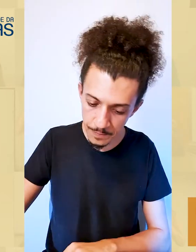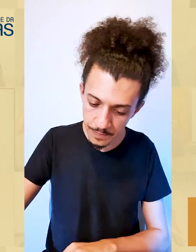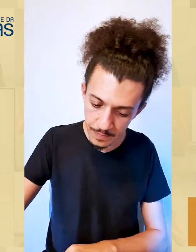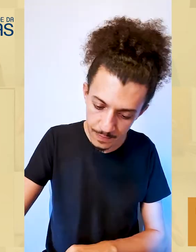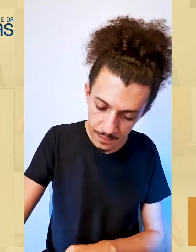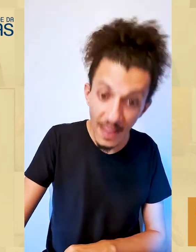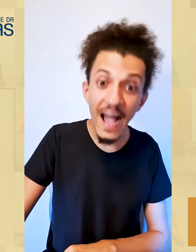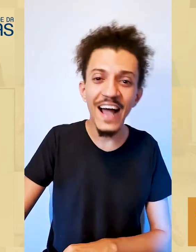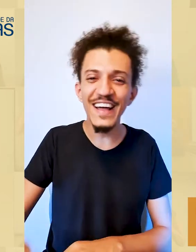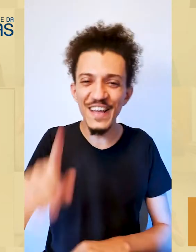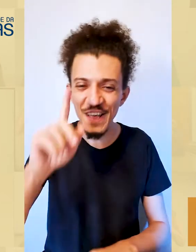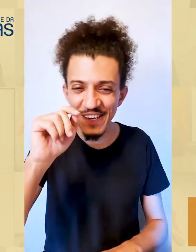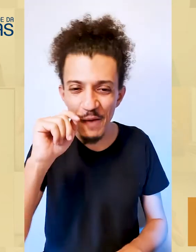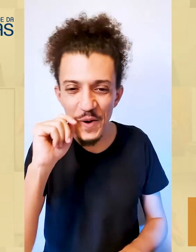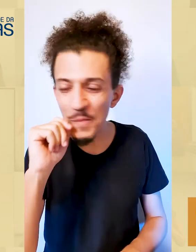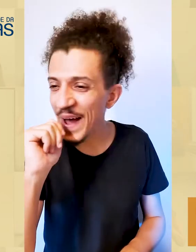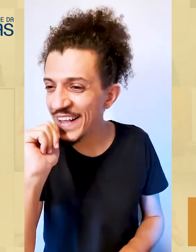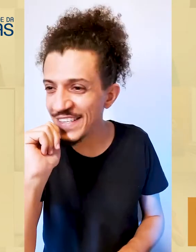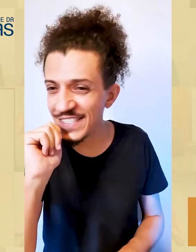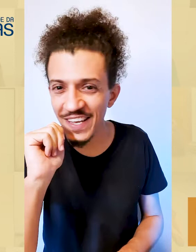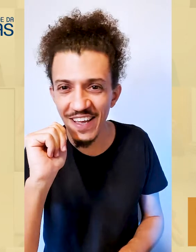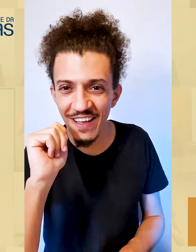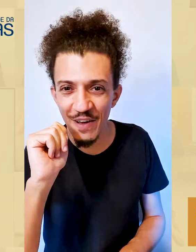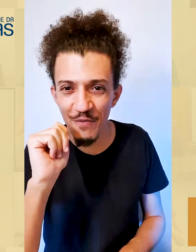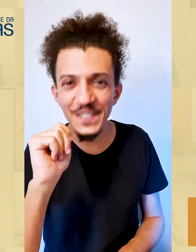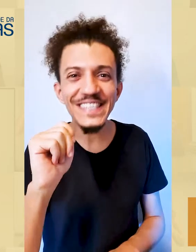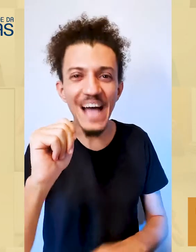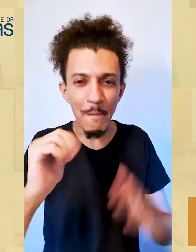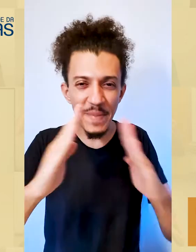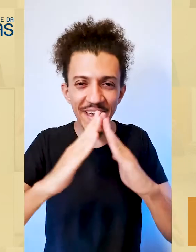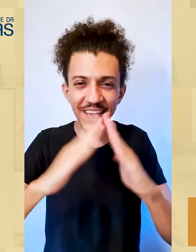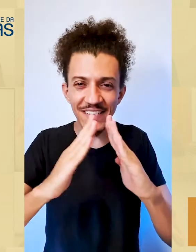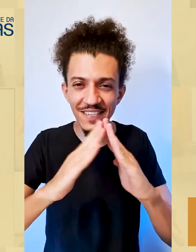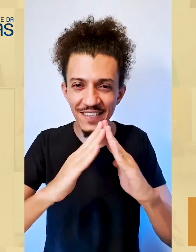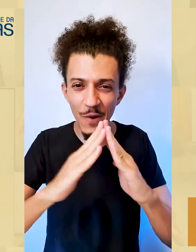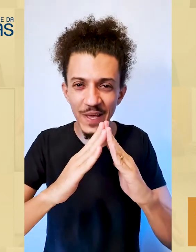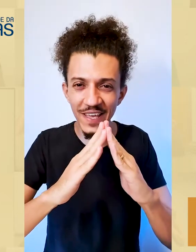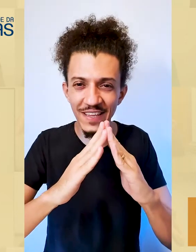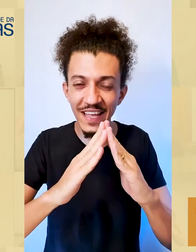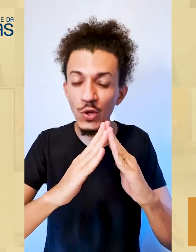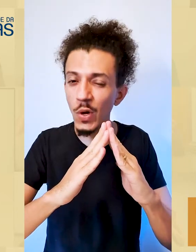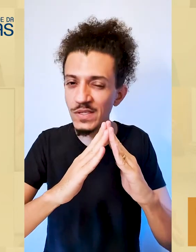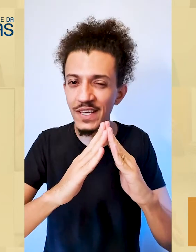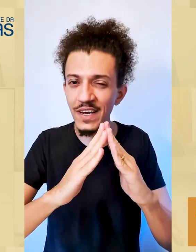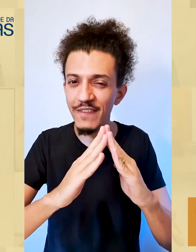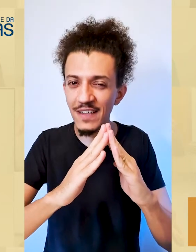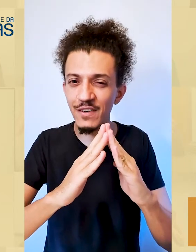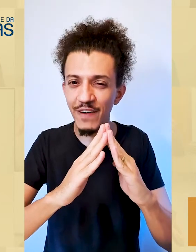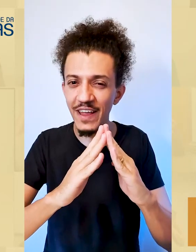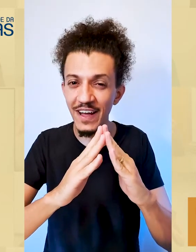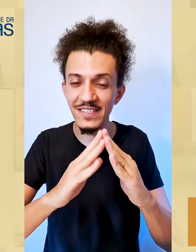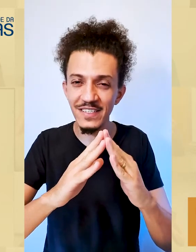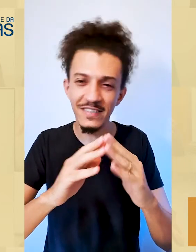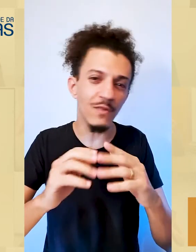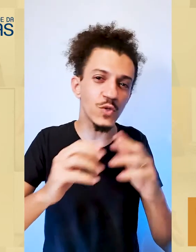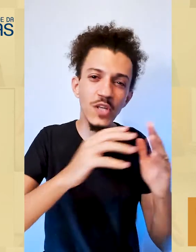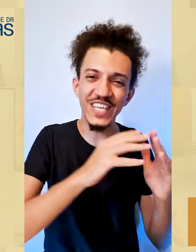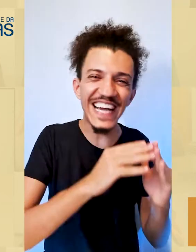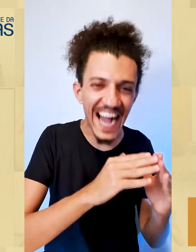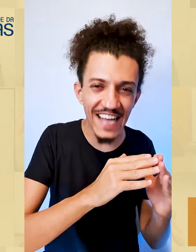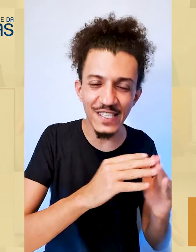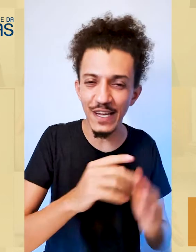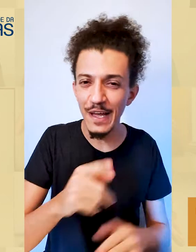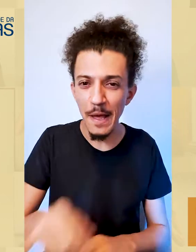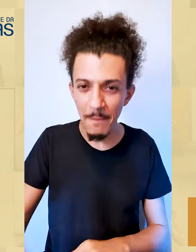aqui, abrindo um parêntese, você sabia que esse sinal aqui tem todos os significados que eu falei antes? Não só